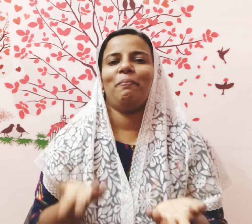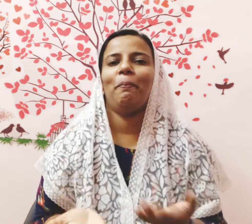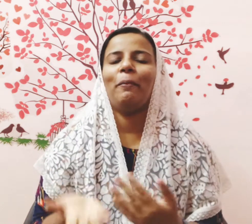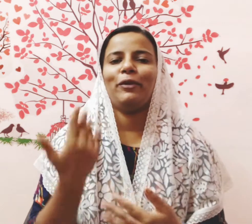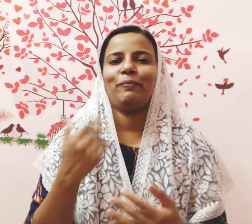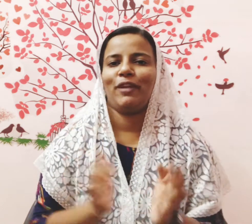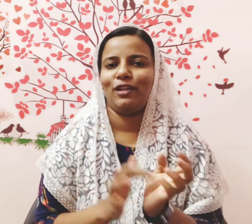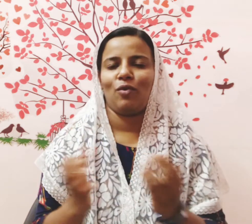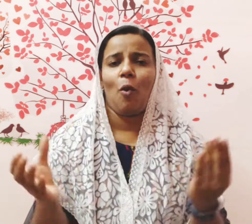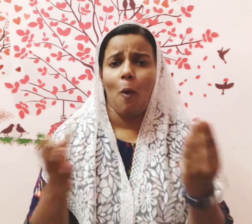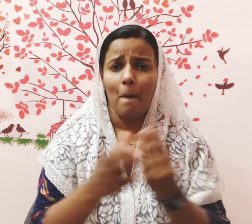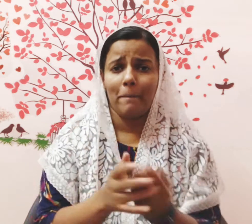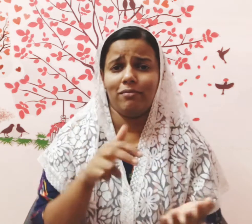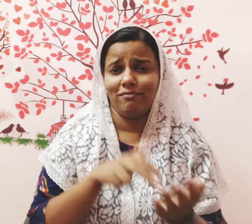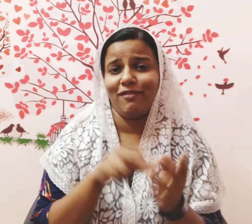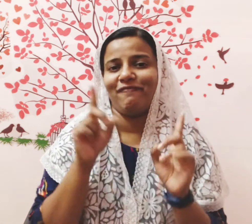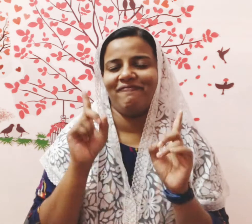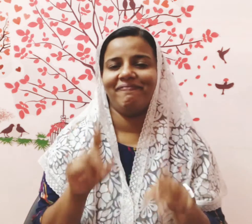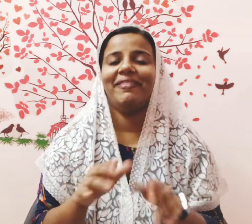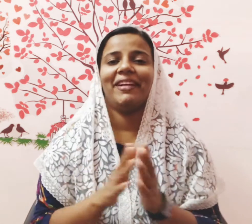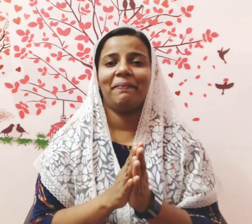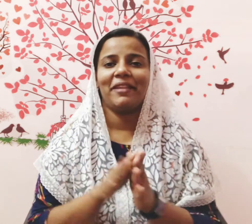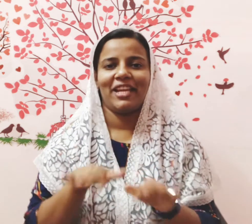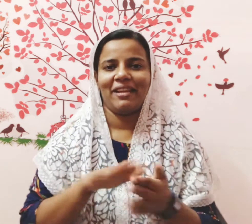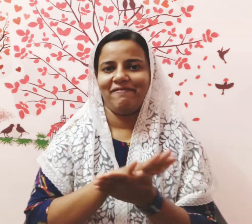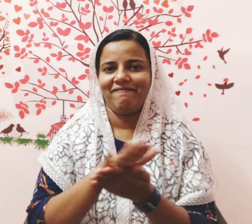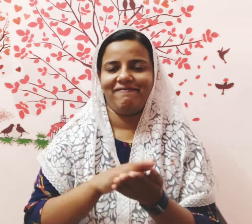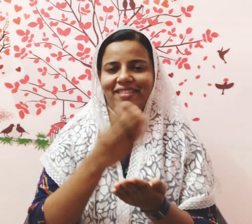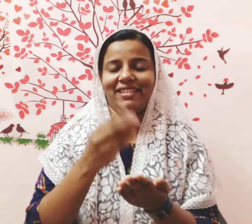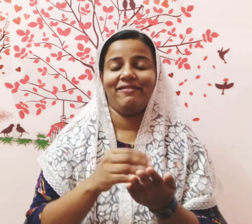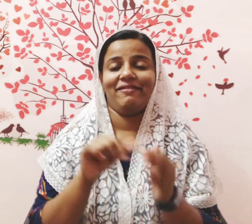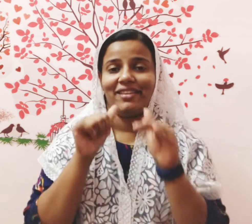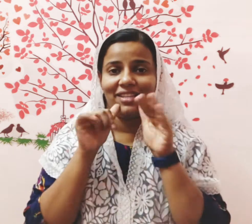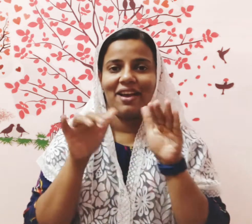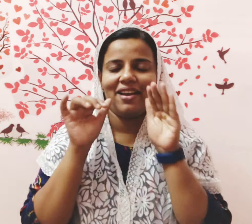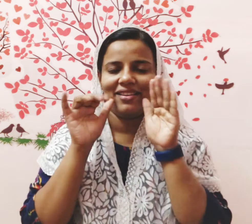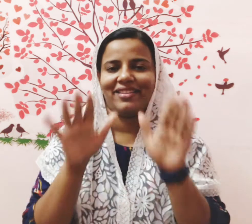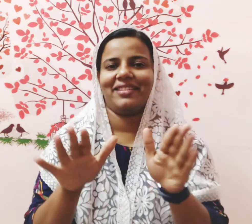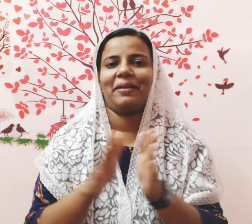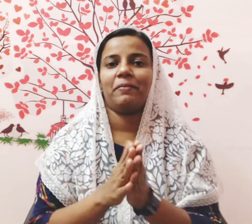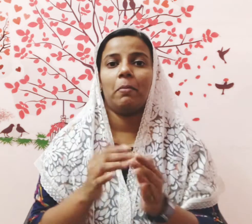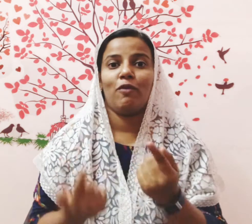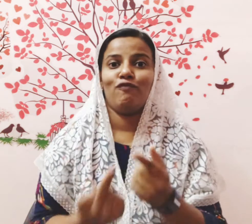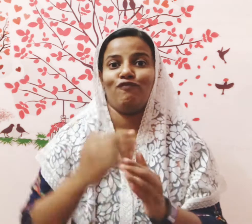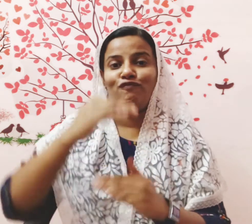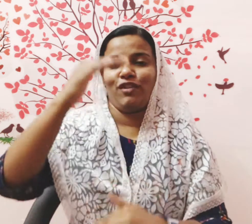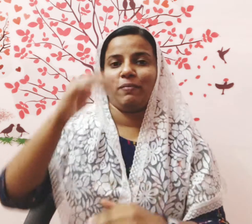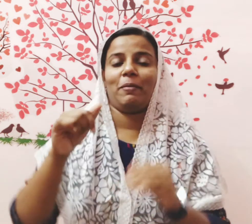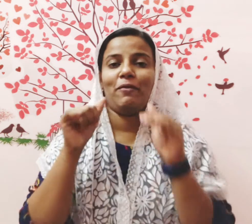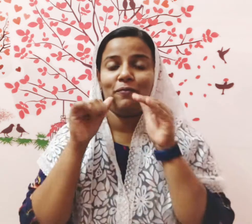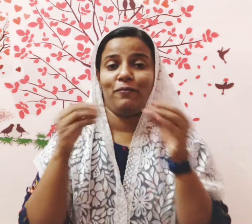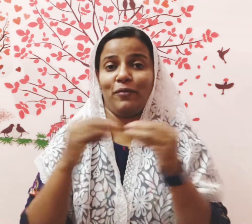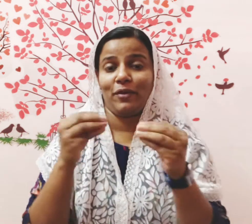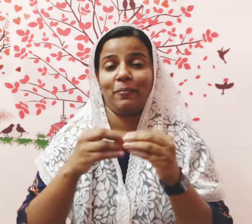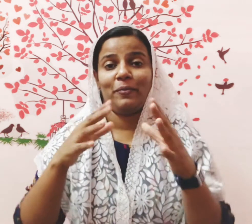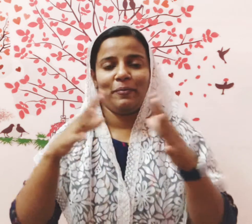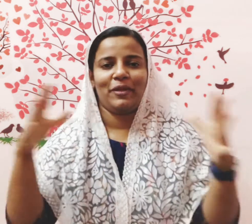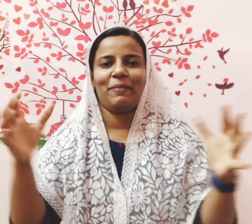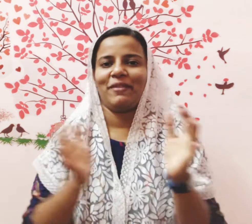പകൽക്കാലം ചേർന്നിരിക്കുവാൻ വീണ്ടും പരിശുദ്ധാത്മാവ് ആഹ്വാനം ചെയ്യുന്നു. ഈ വചനത്താൽ കർത്താവ് നിങ്ങളെ അനുഗ്രഹിക്കട്ടെ. നമ്മൾ വളരും, നമ്മൾ വർദ്ധിക്കും, നമ്മൾ